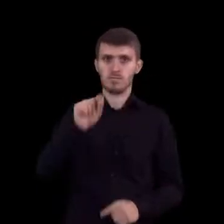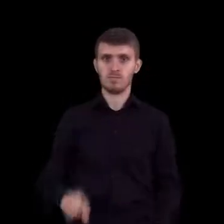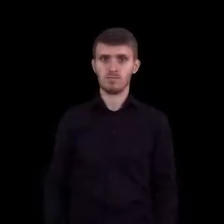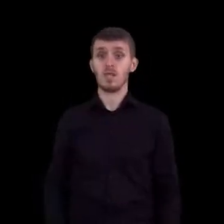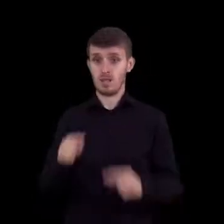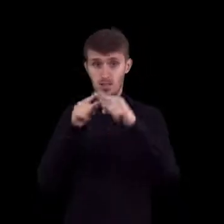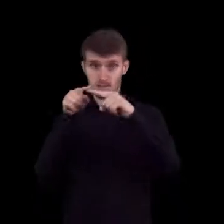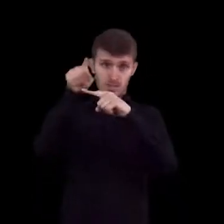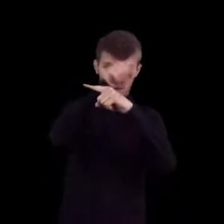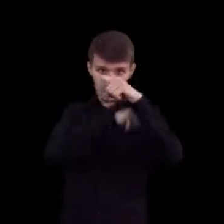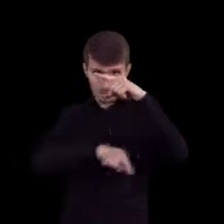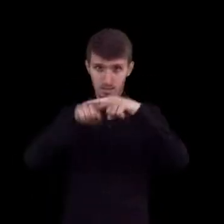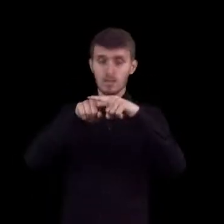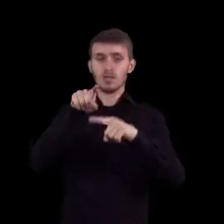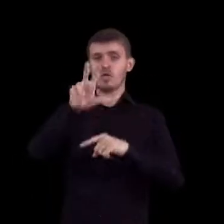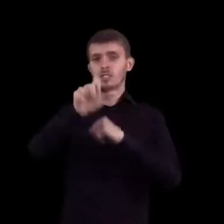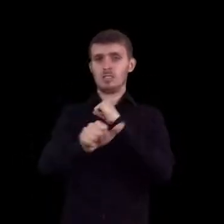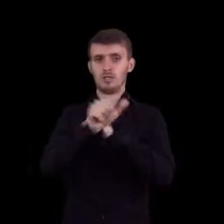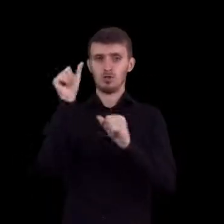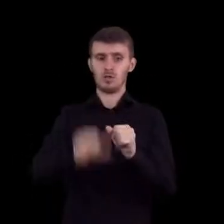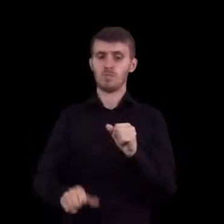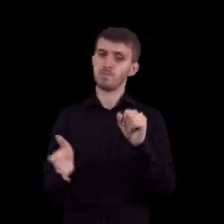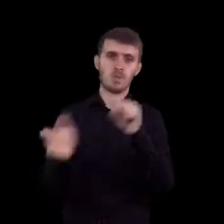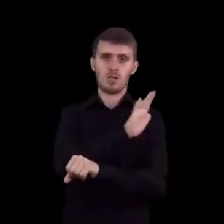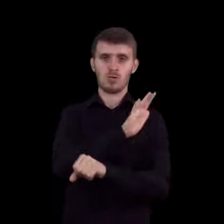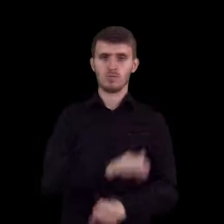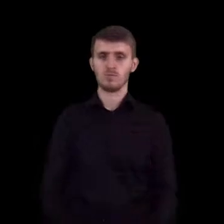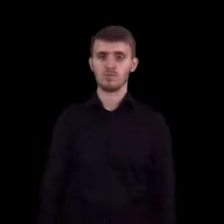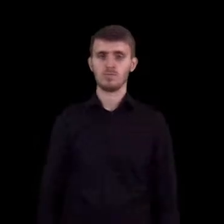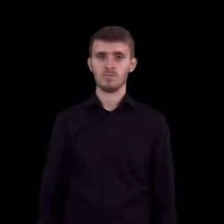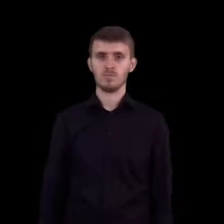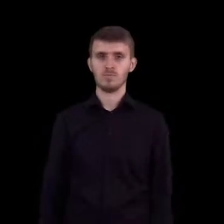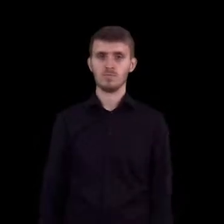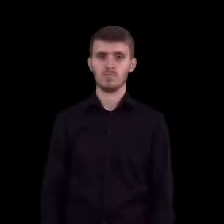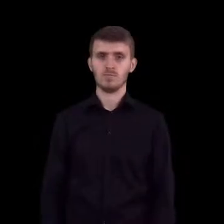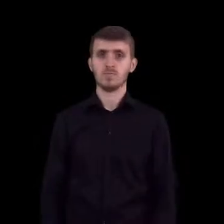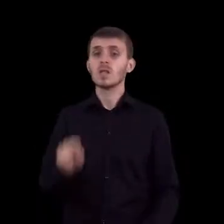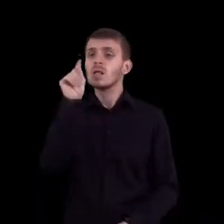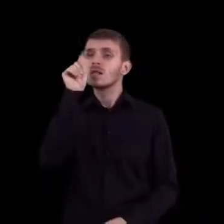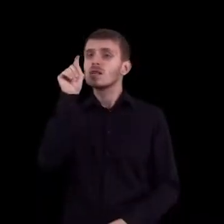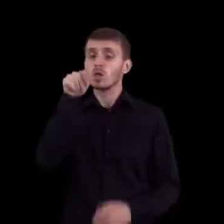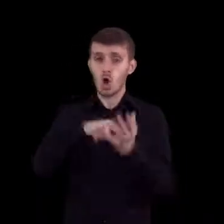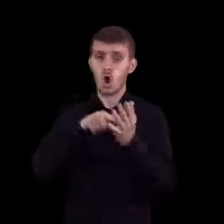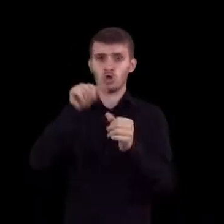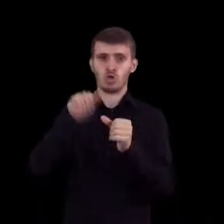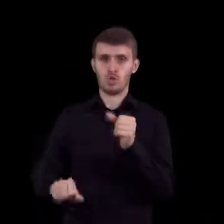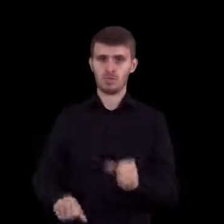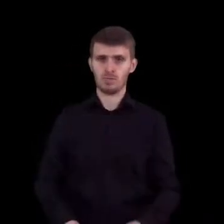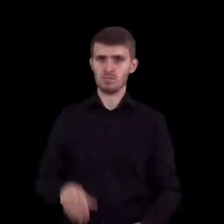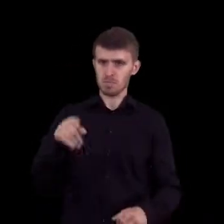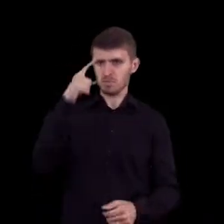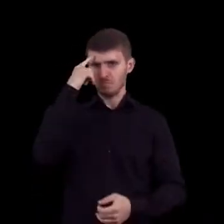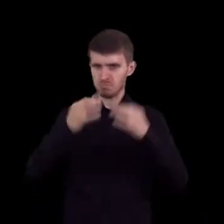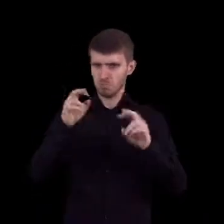kąt równy 360 stopni. Ten znaczek to znak stopni. Możesz się